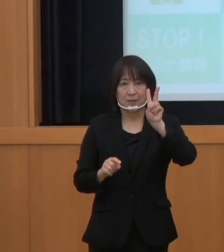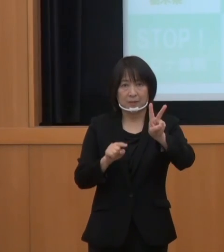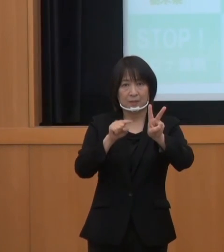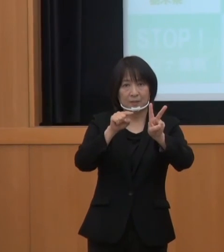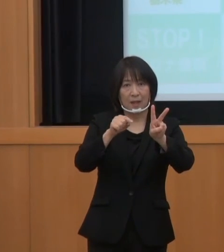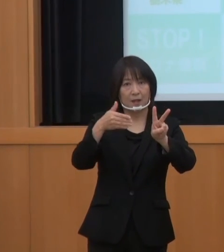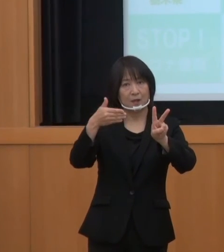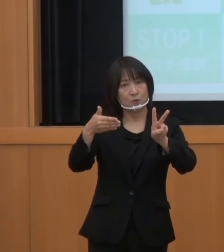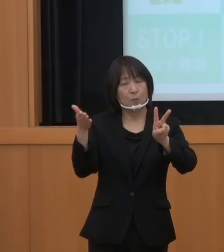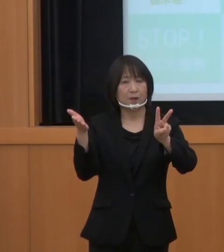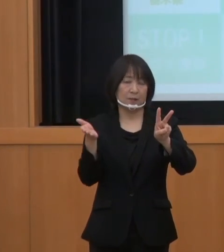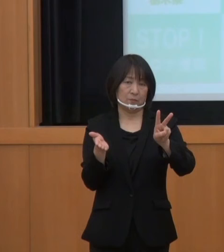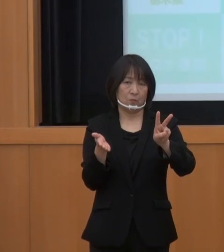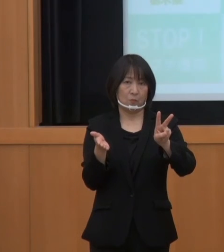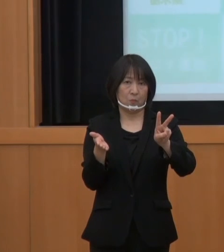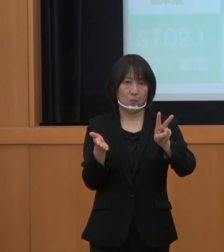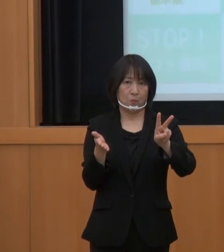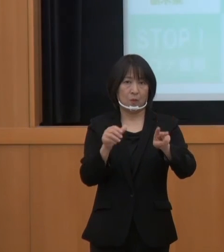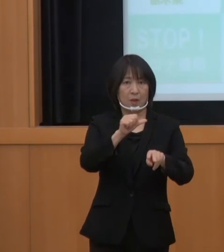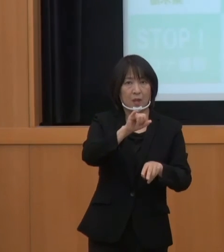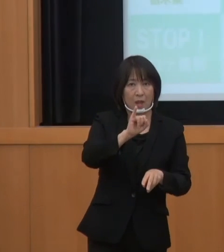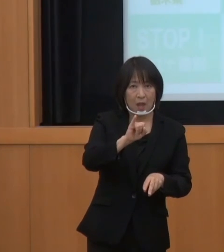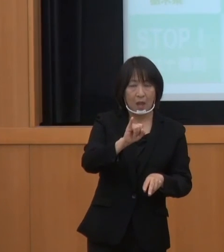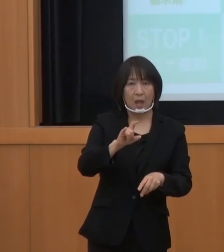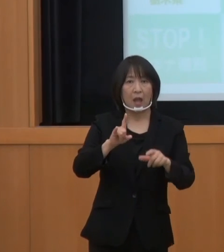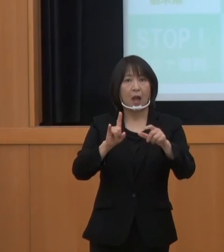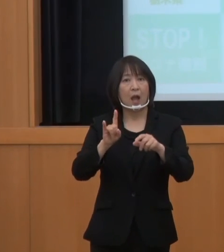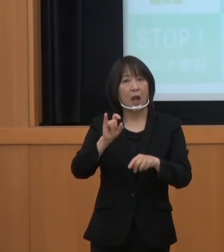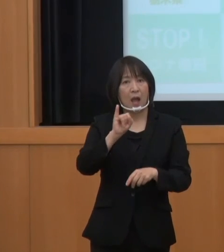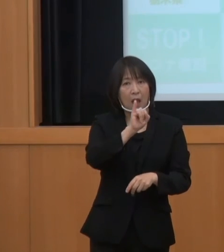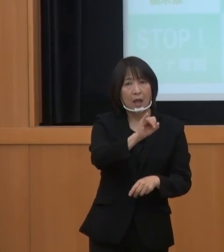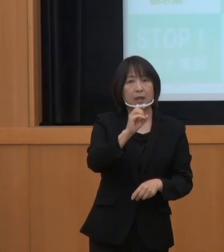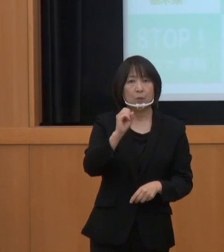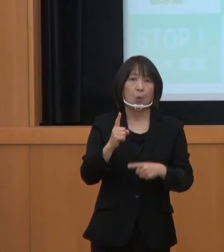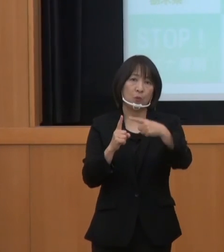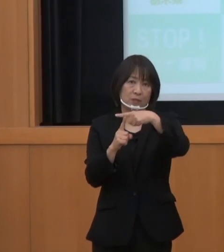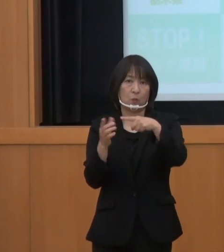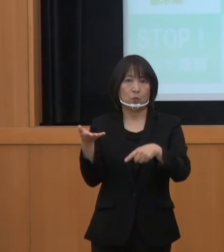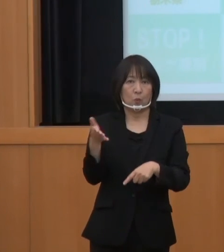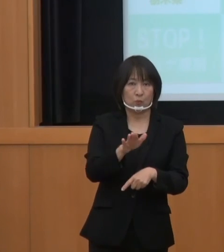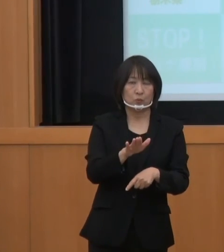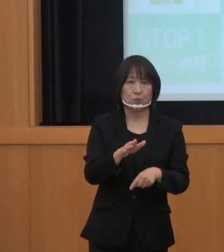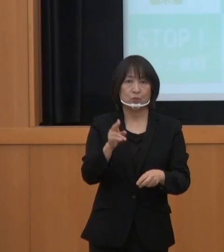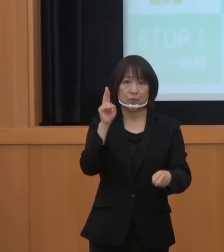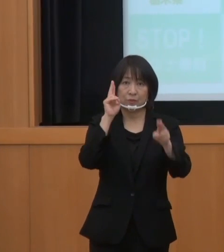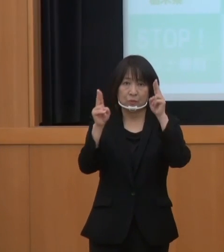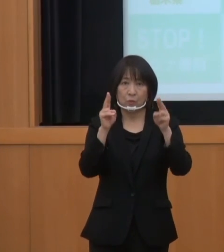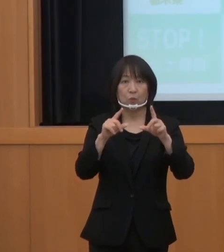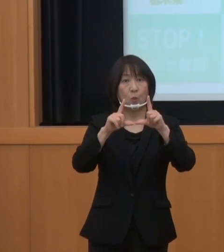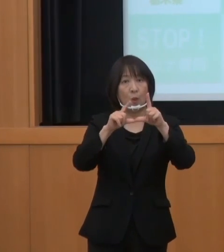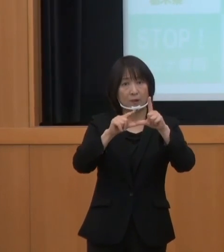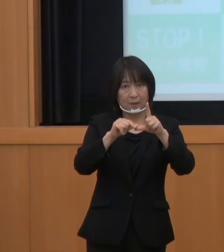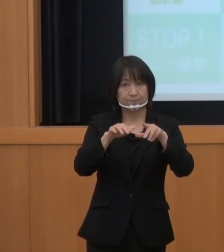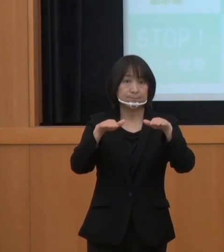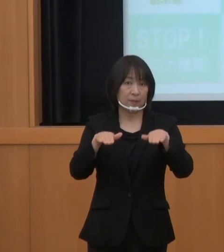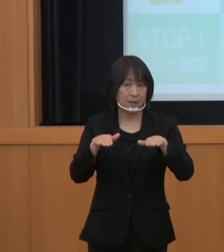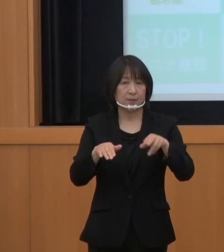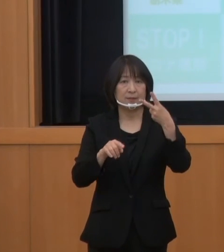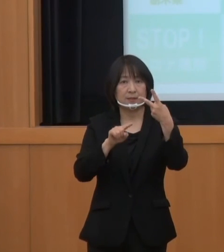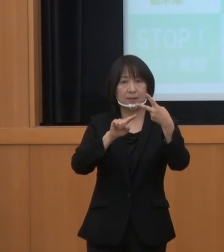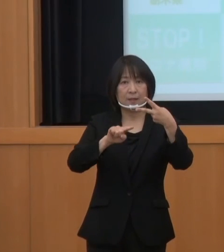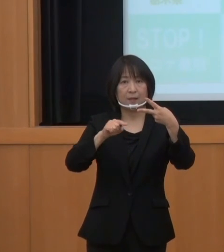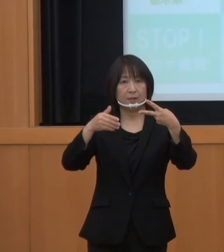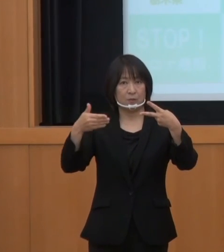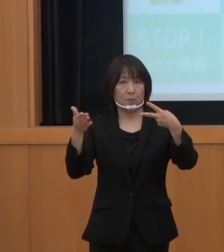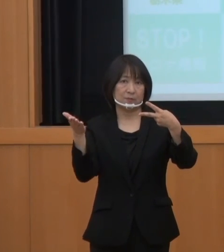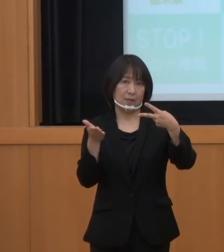2.9% AI または IoT を導入する事業所の割合が、現状が 2.9%、ま